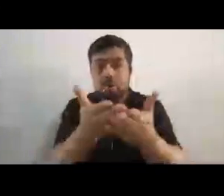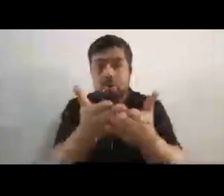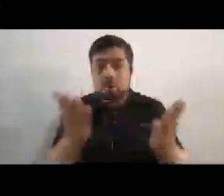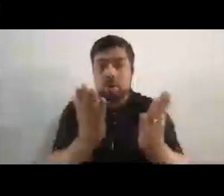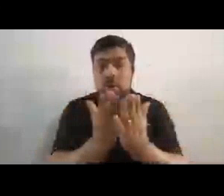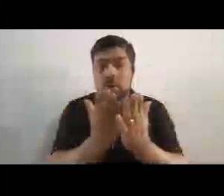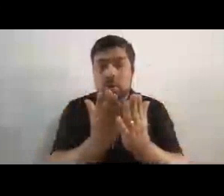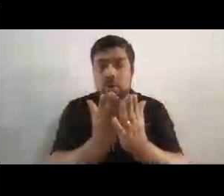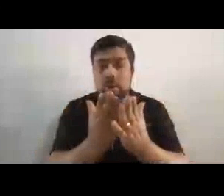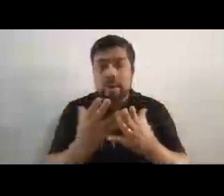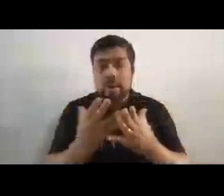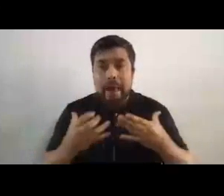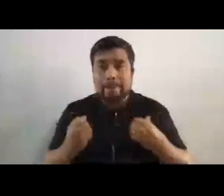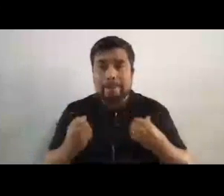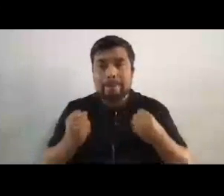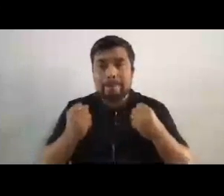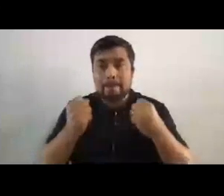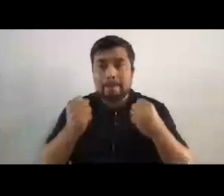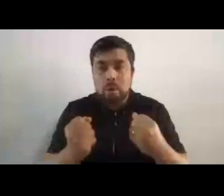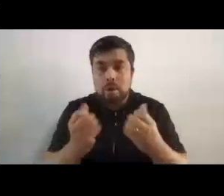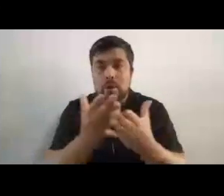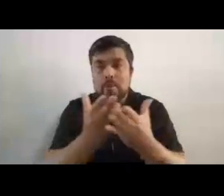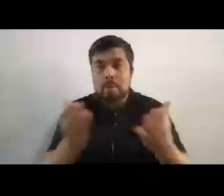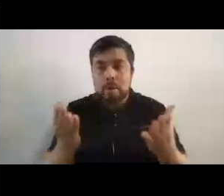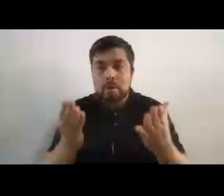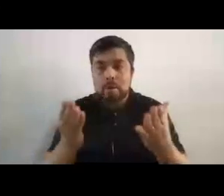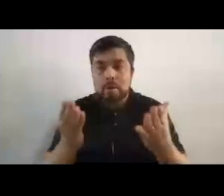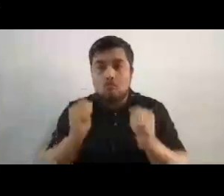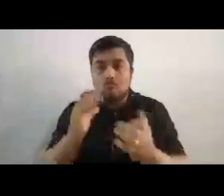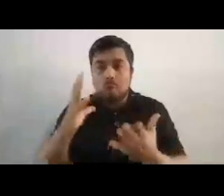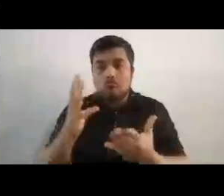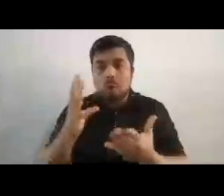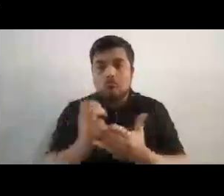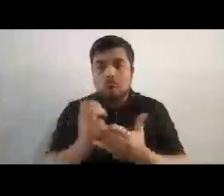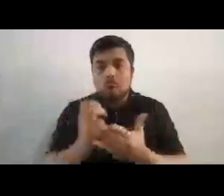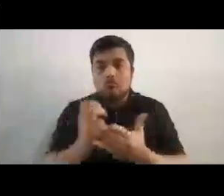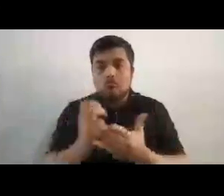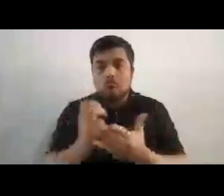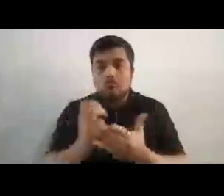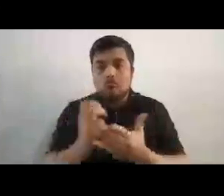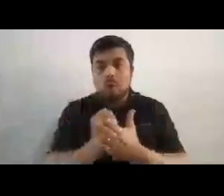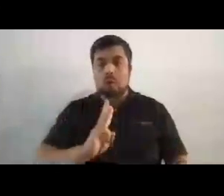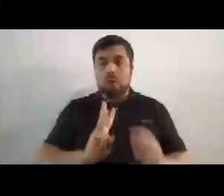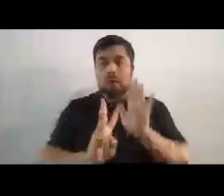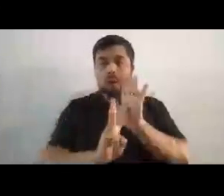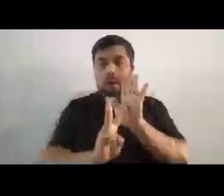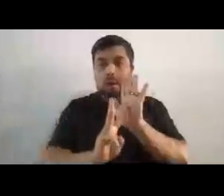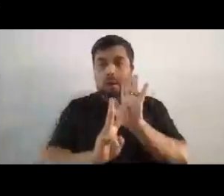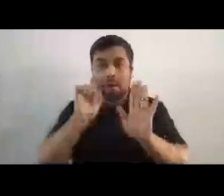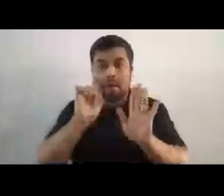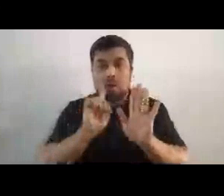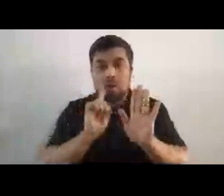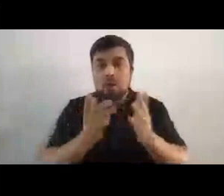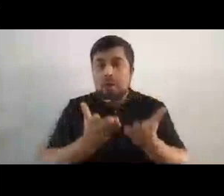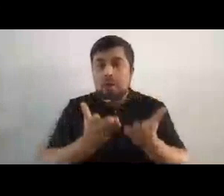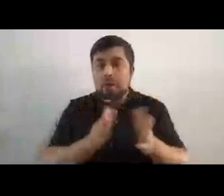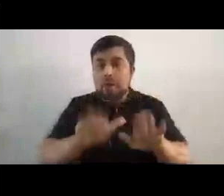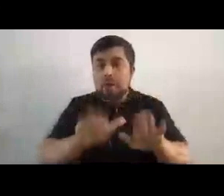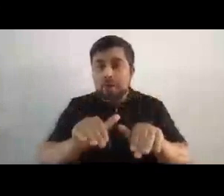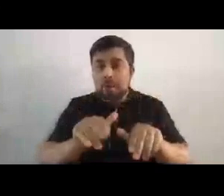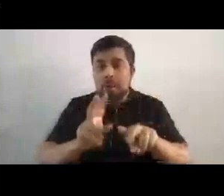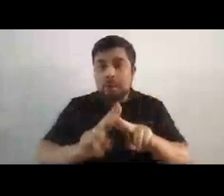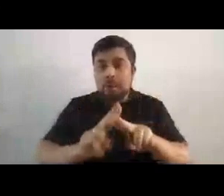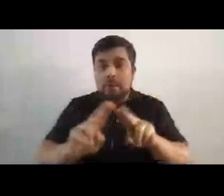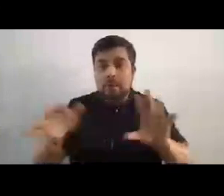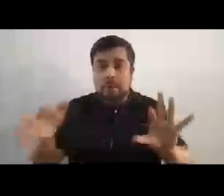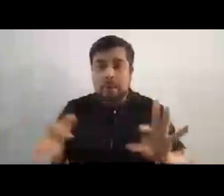como personas sordas. Y así también establecer esta conexión entre la